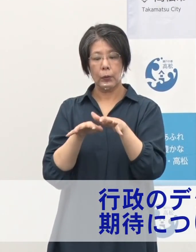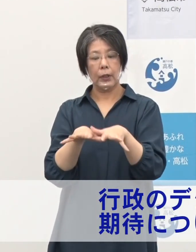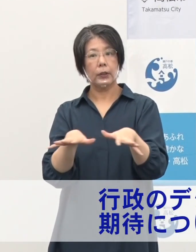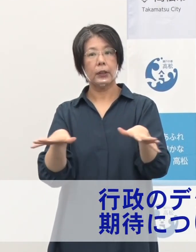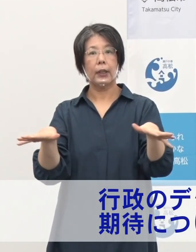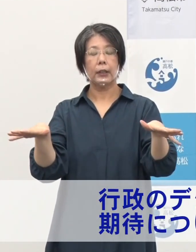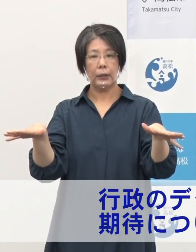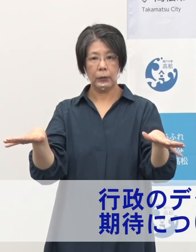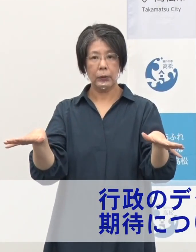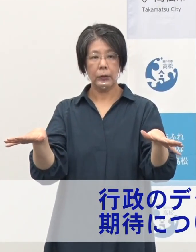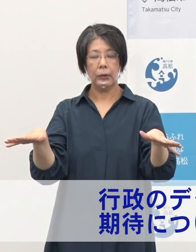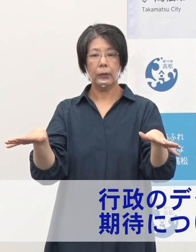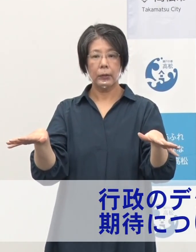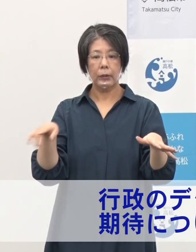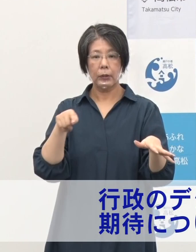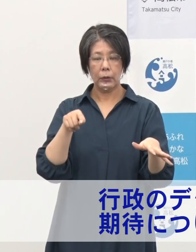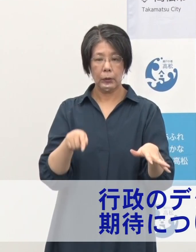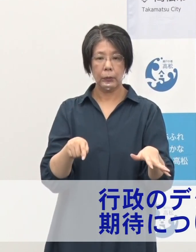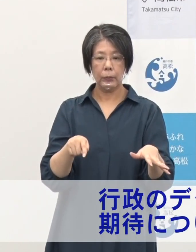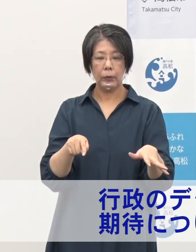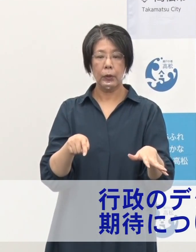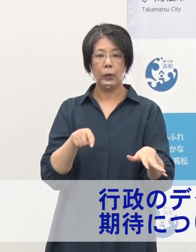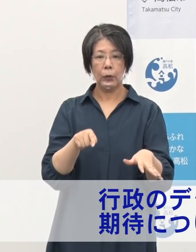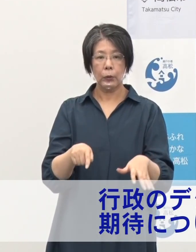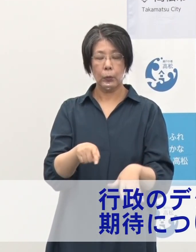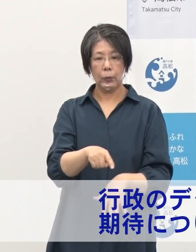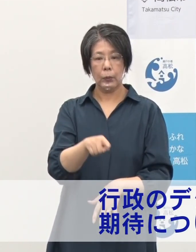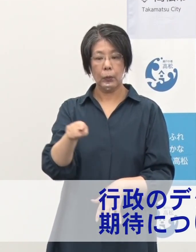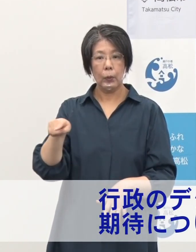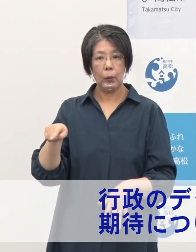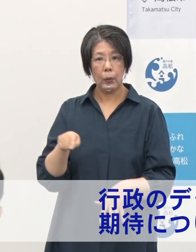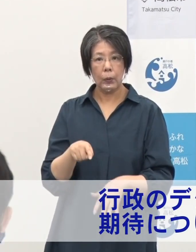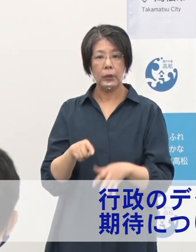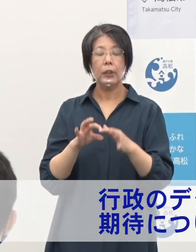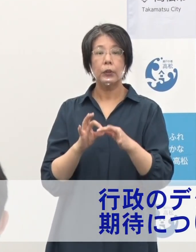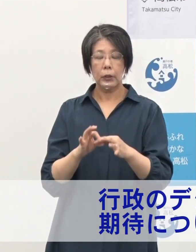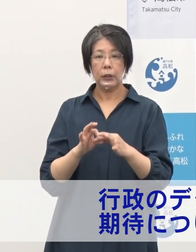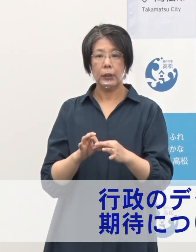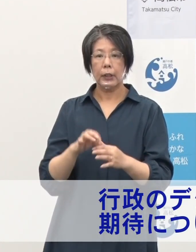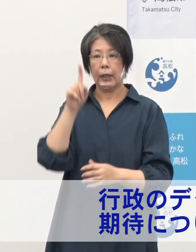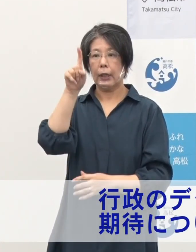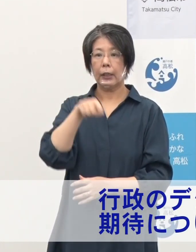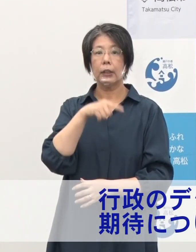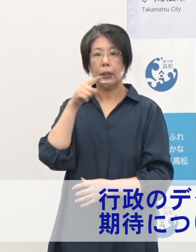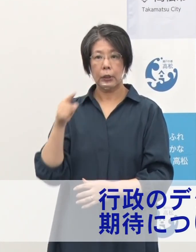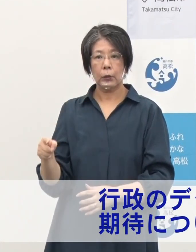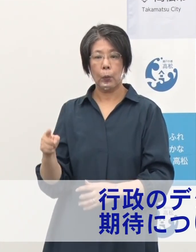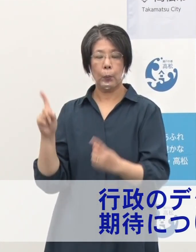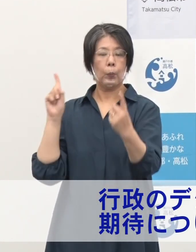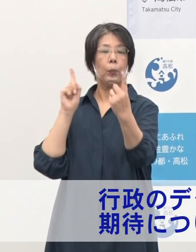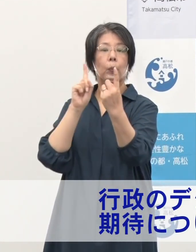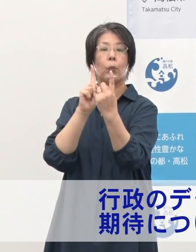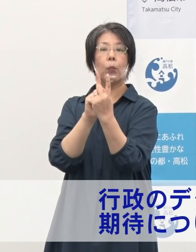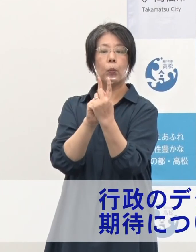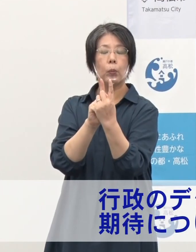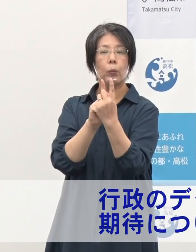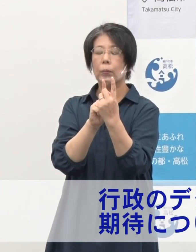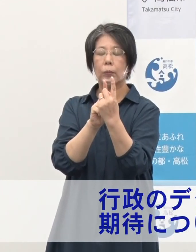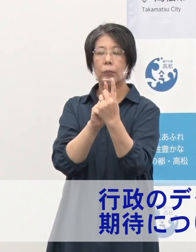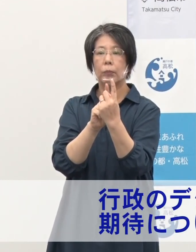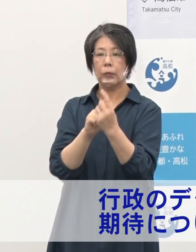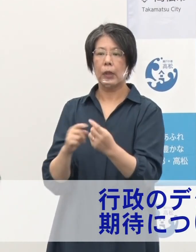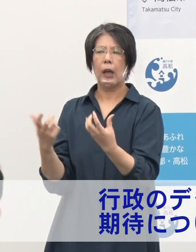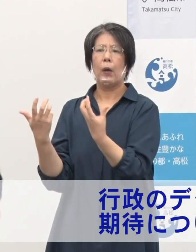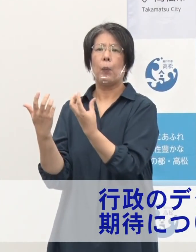によりまして要はこのウイルスの感染拡大によりまして人と人とが近づくことあるいはいろんな多くの人が